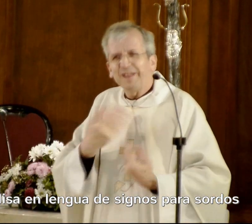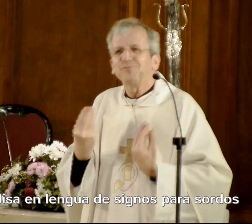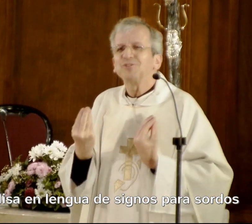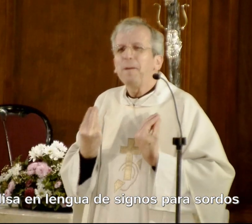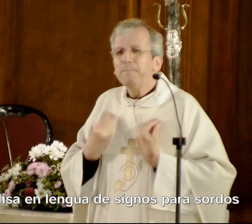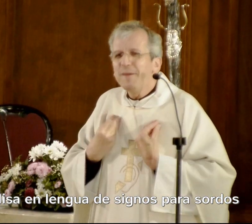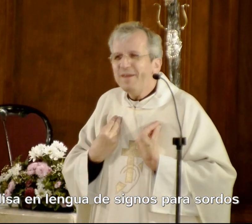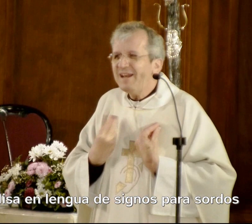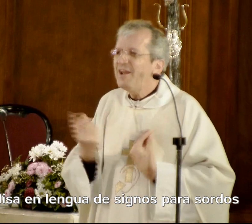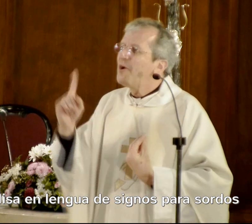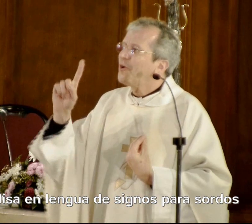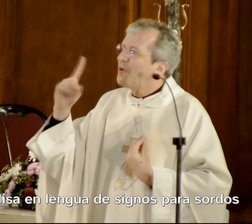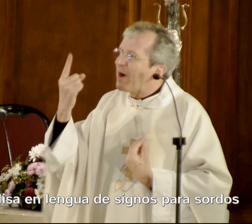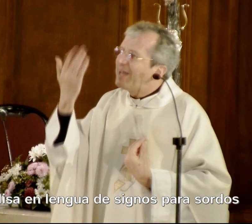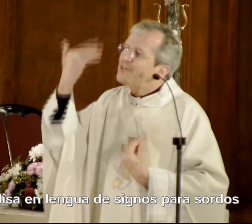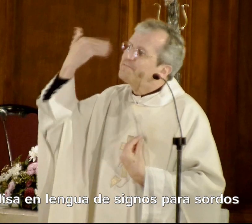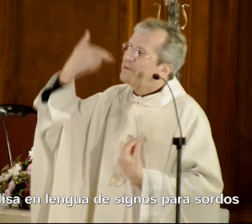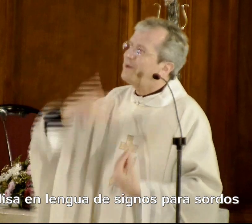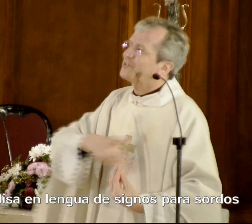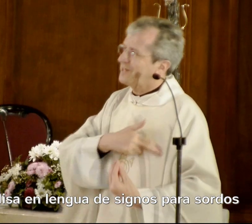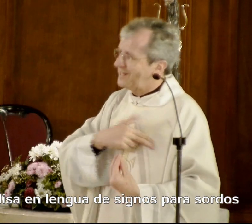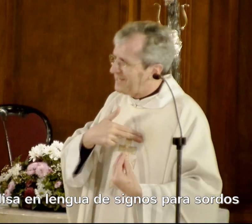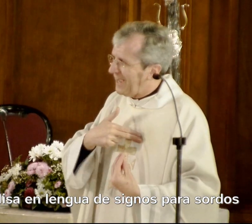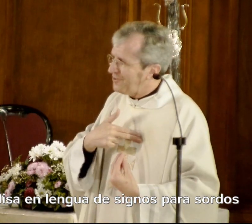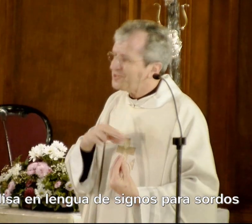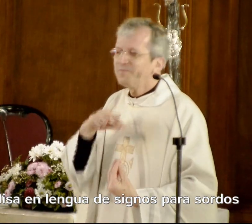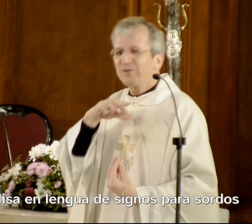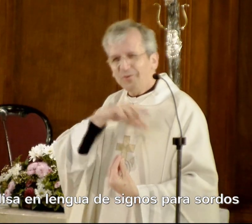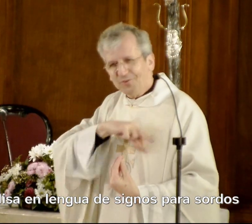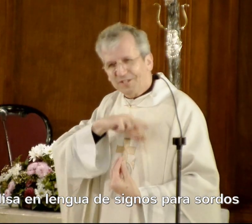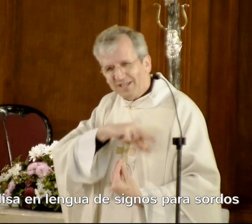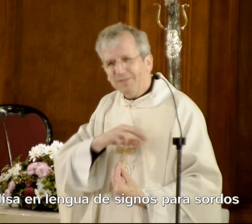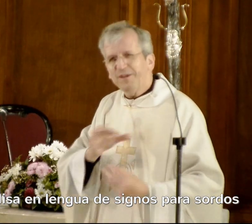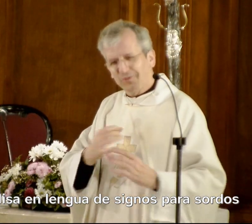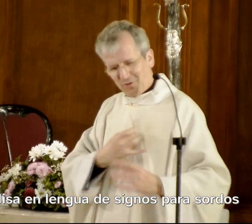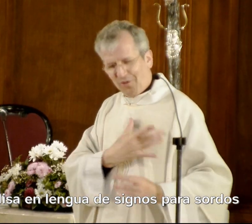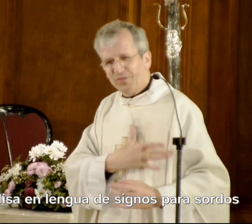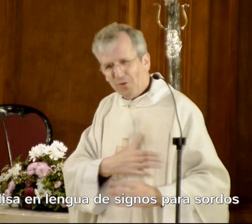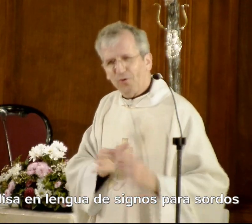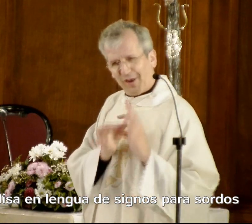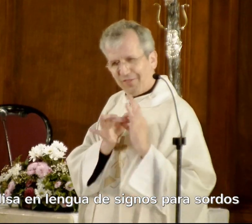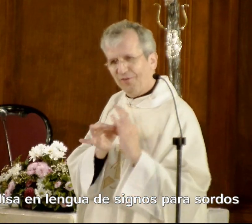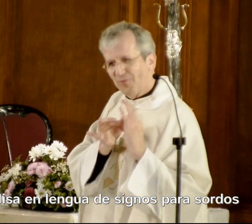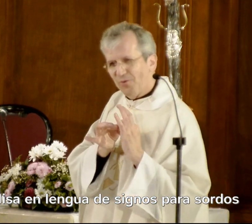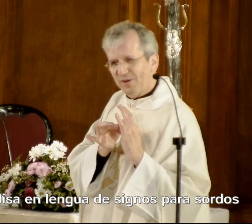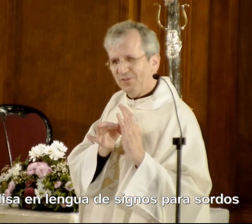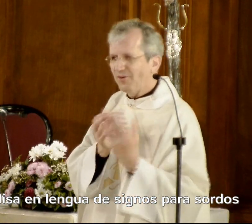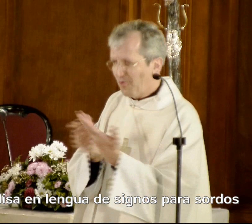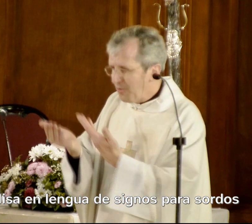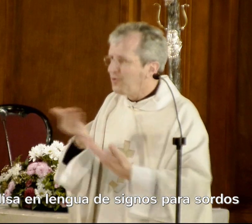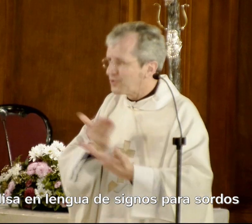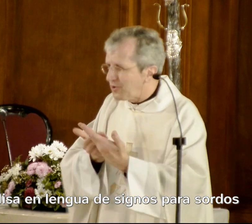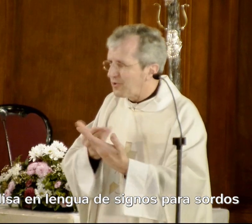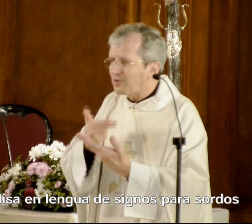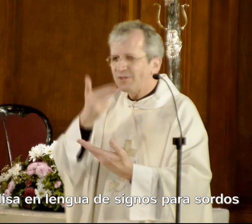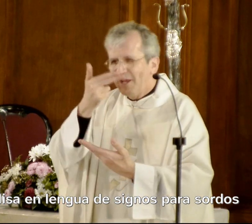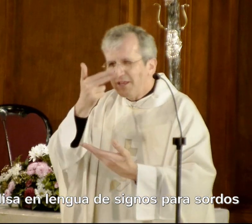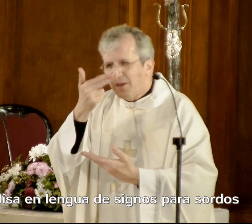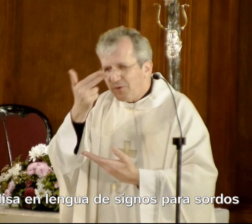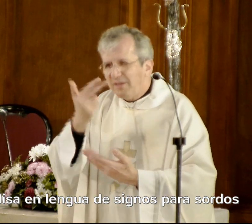deseáramos vivir como aquellos primeros cristianos, un sentimiento de un corazón unido unos con otros, de un